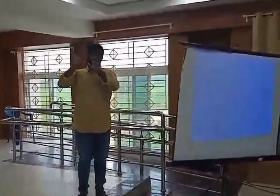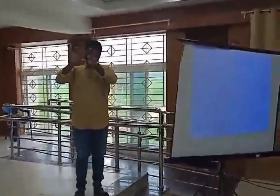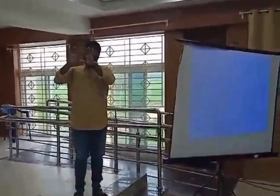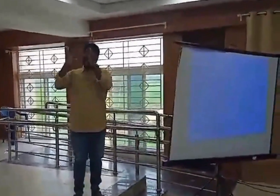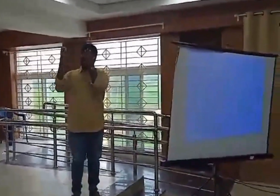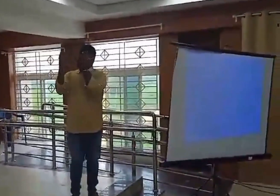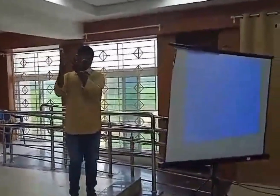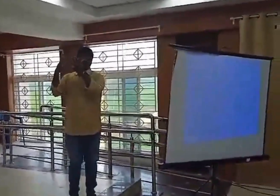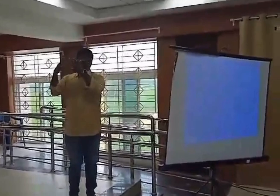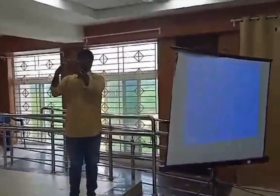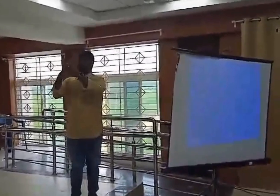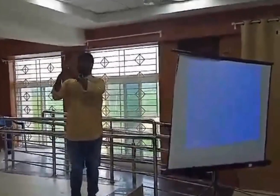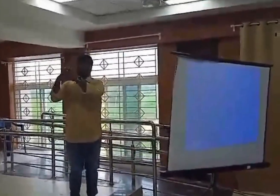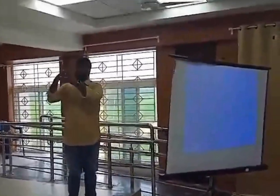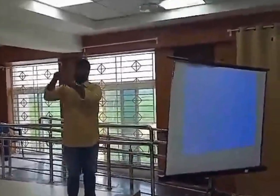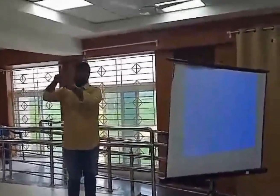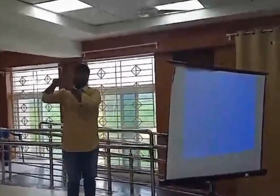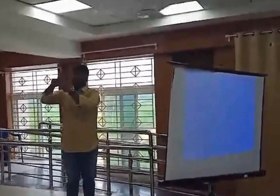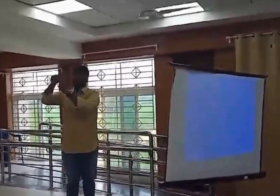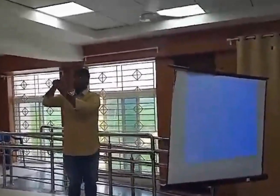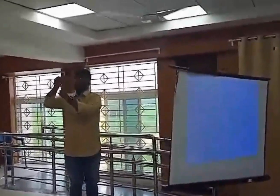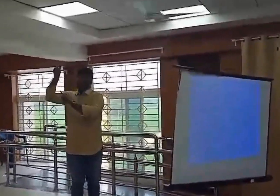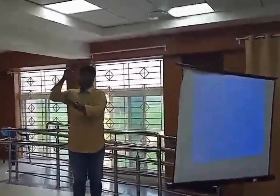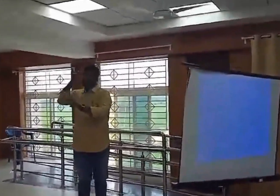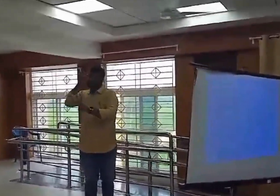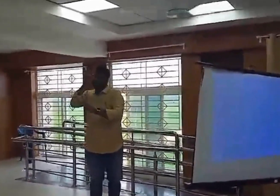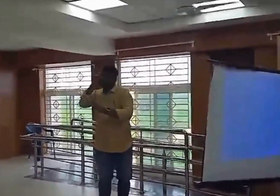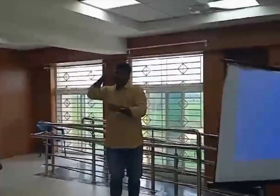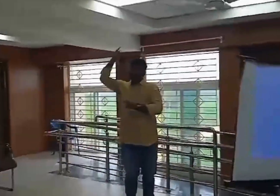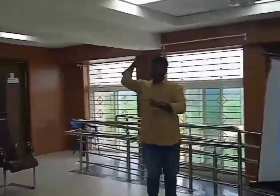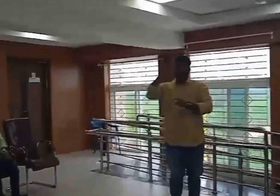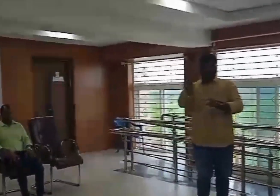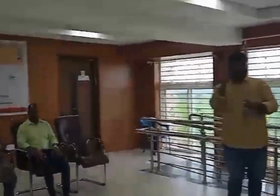ಇವತ್ತು ವೆರಿ ಇಂಪಾರ್ಟೆಂಟ್ ಏನು, ವರ್ಲ್ಡ್